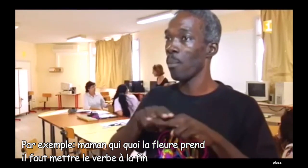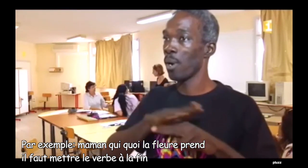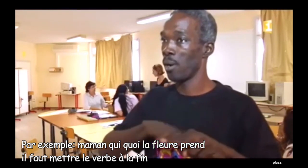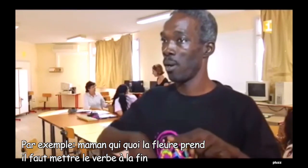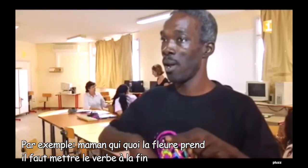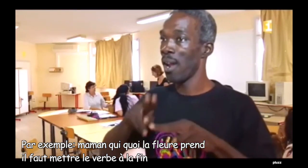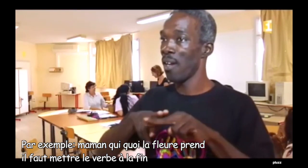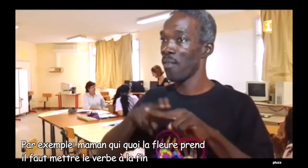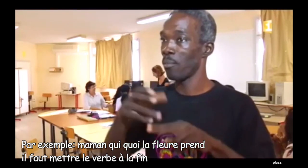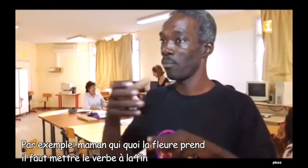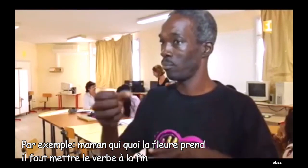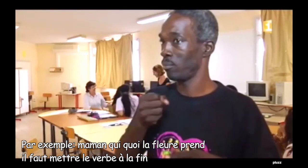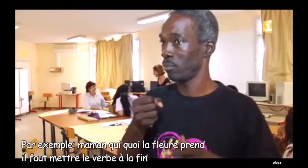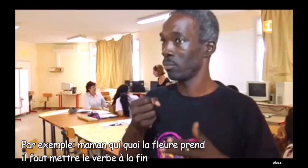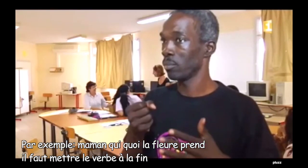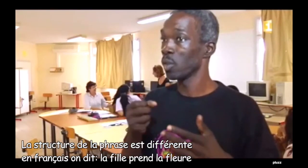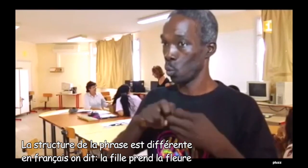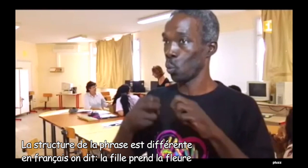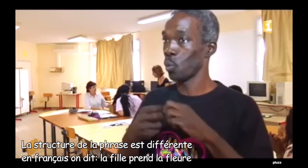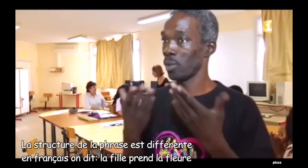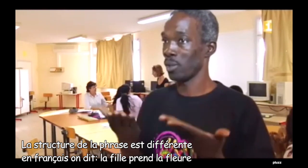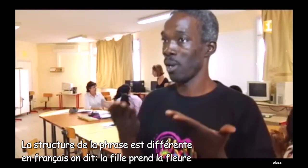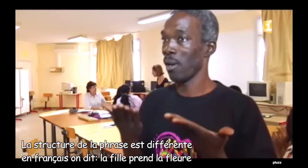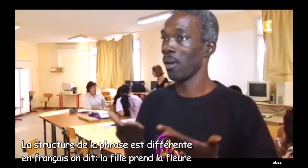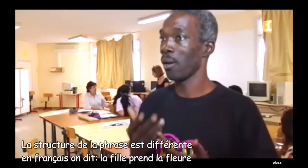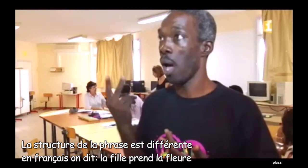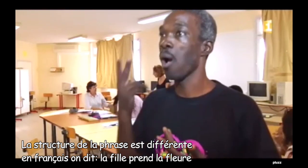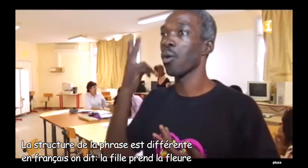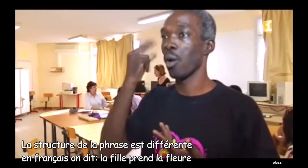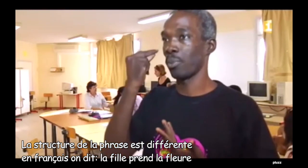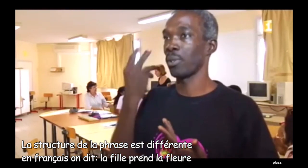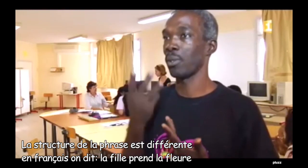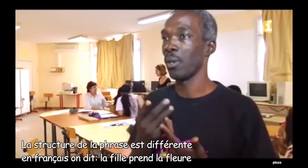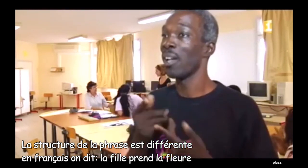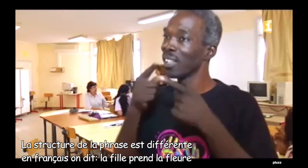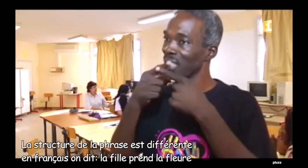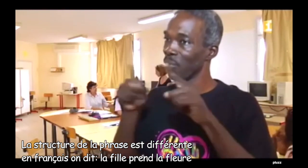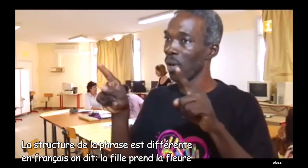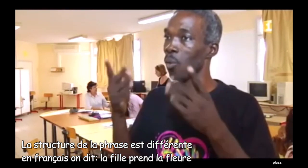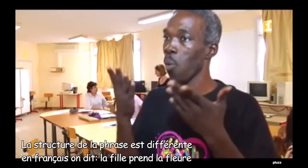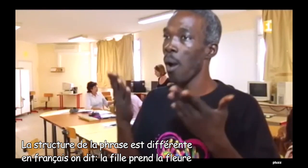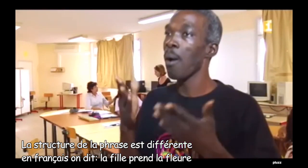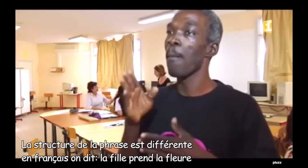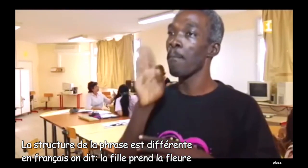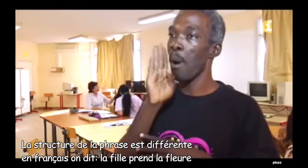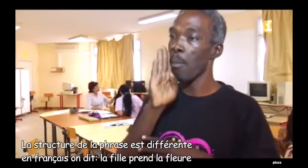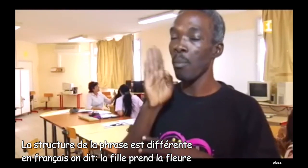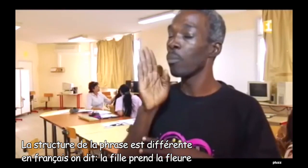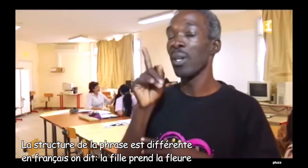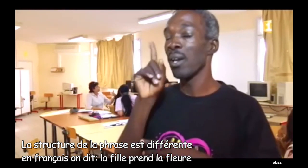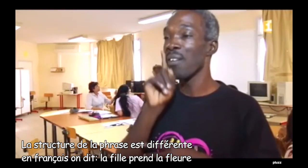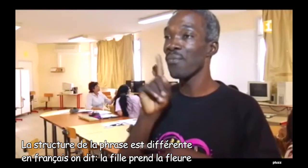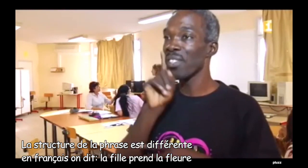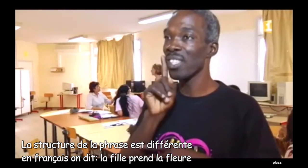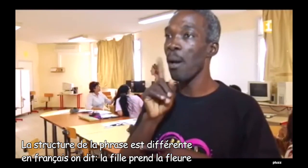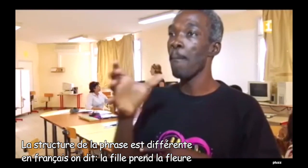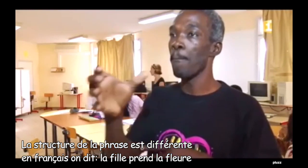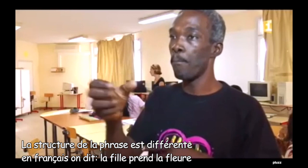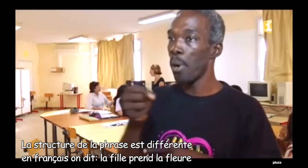Il faut mettre le verbe à la fin, en fait. La structure, c'est ça. Et puis, voilà, ce qu'il faut comprendre, c'est différent. La fille, elle prend